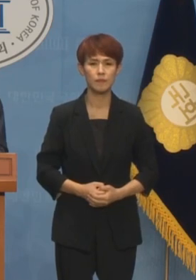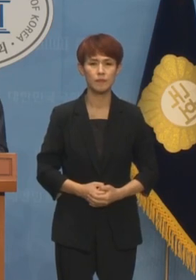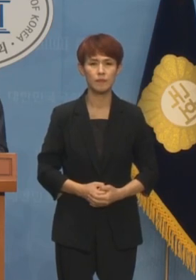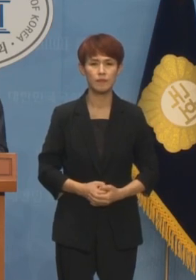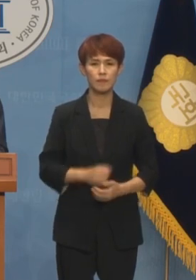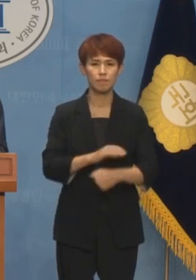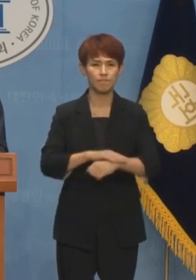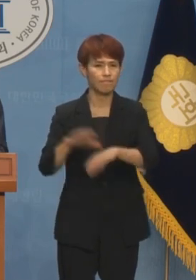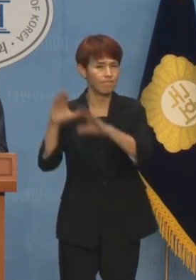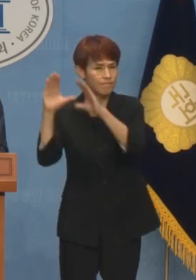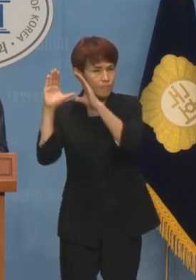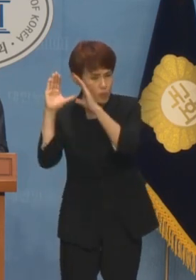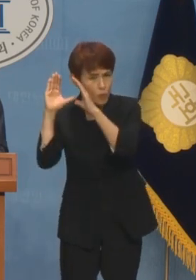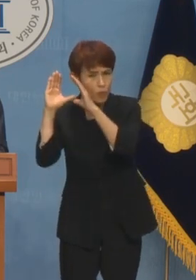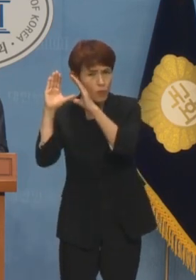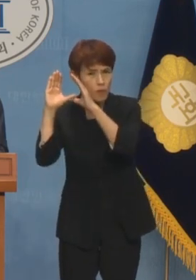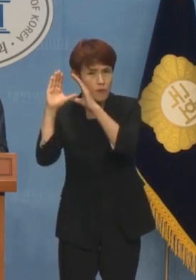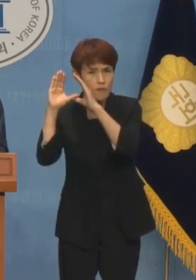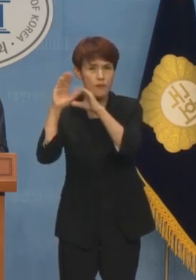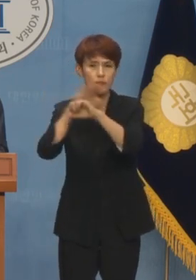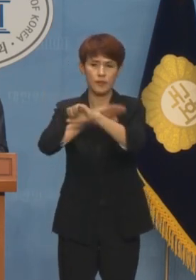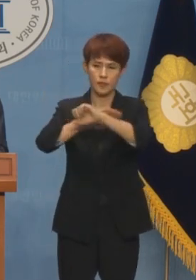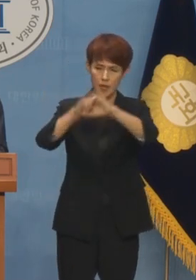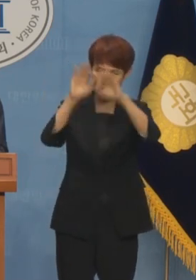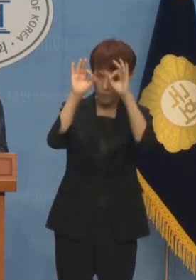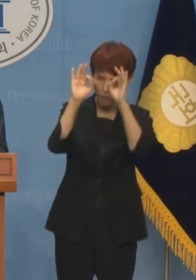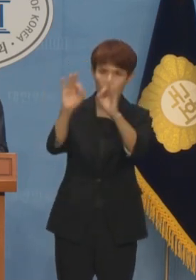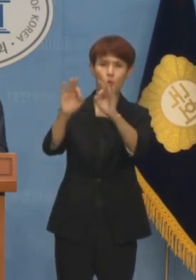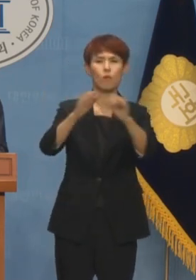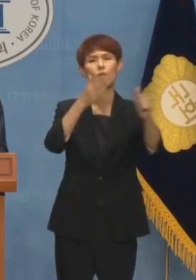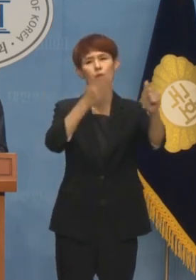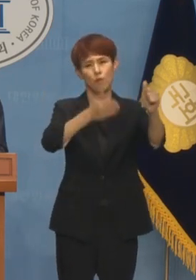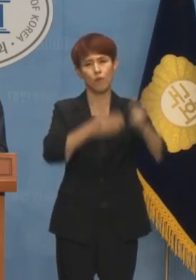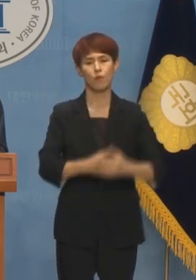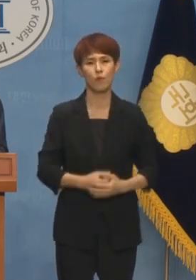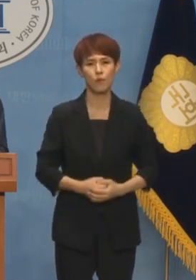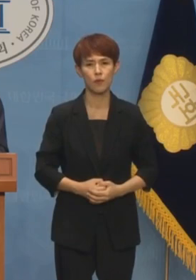귀를 열어 듣고 눈을 뜨고 보아야 합니다.